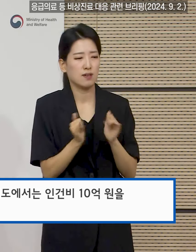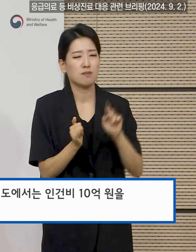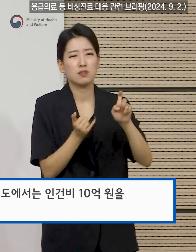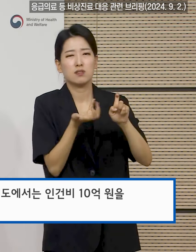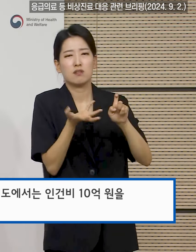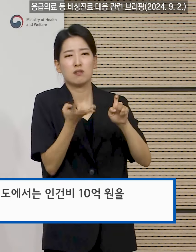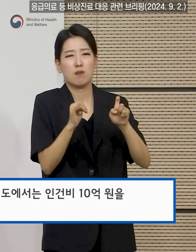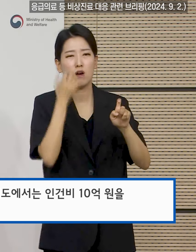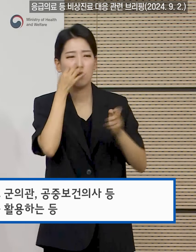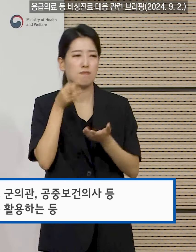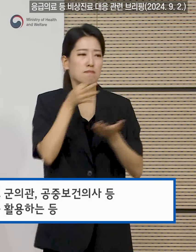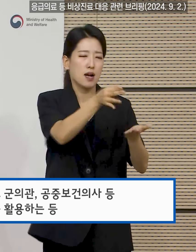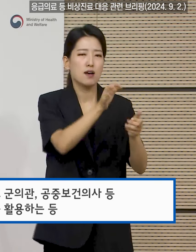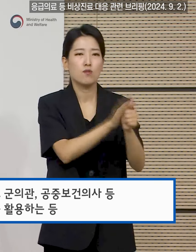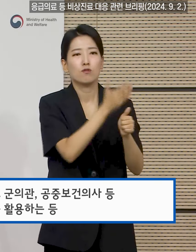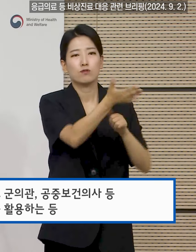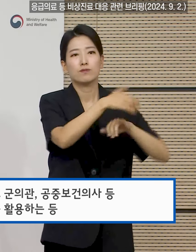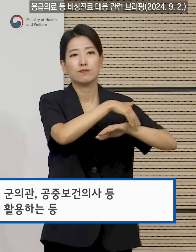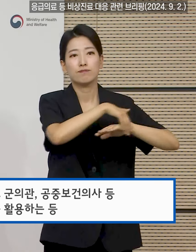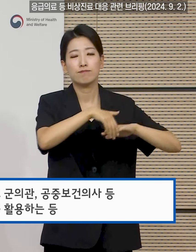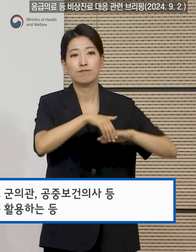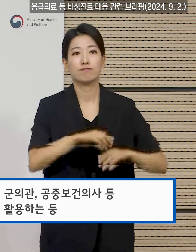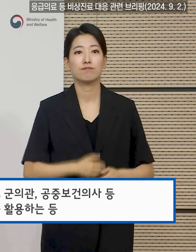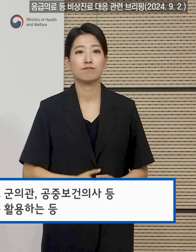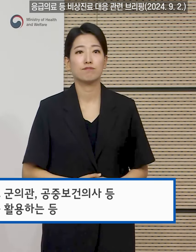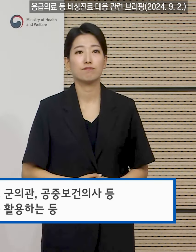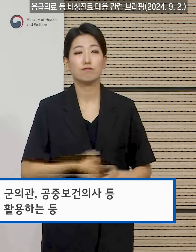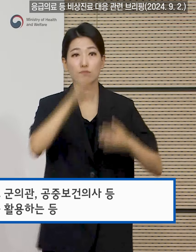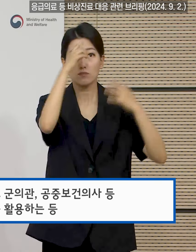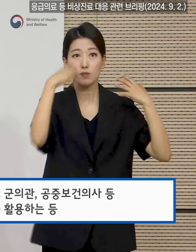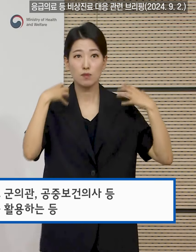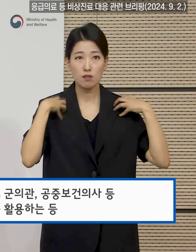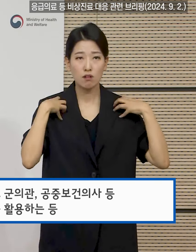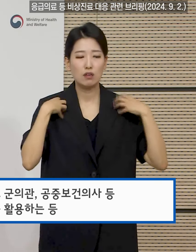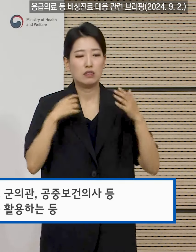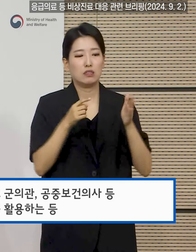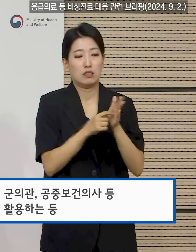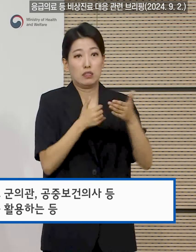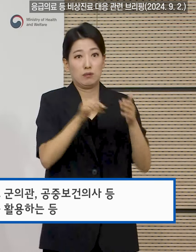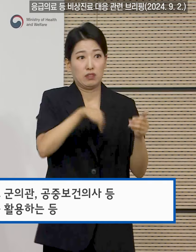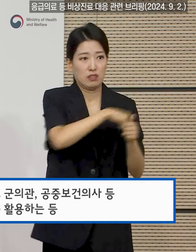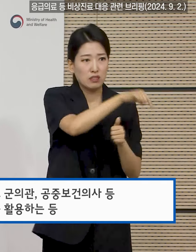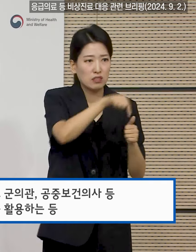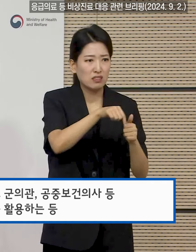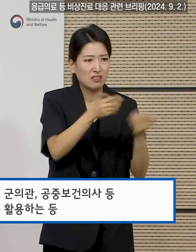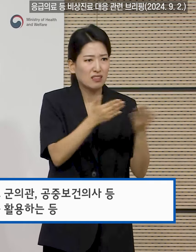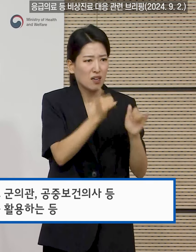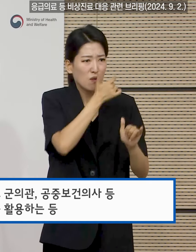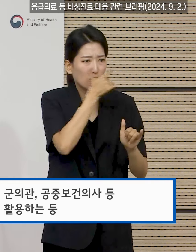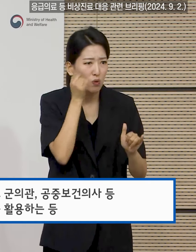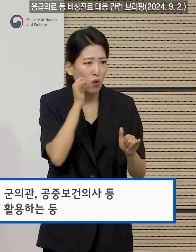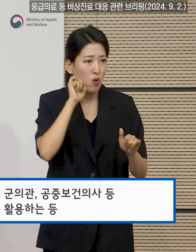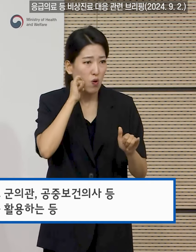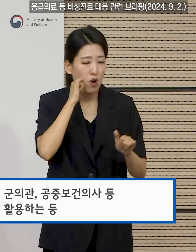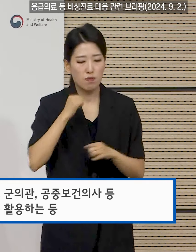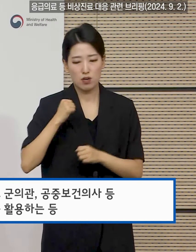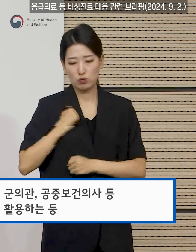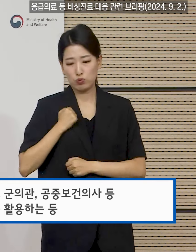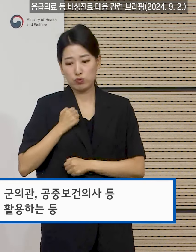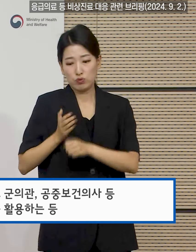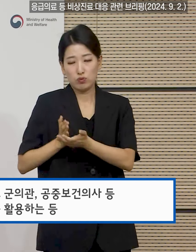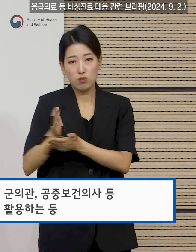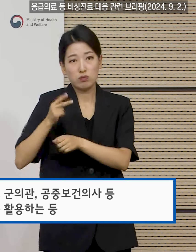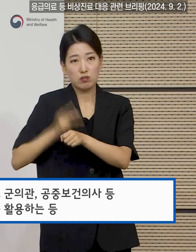하였습니다. 정부는 운영에 어려움이 있는 기관을 중심으로 군의관, 공중보건의사 등 인력을